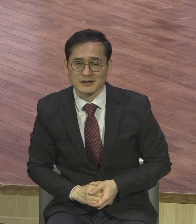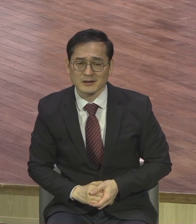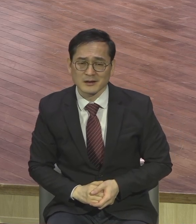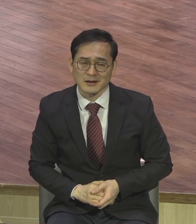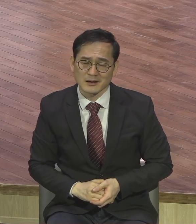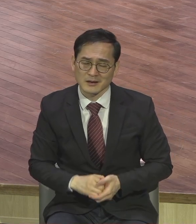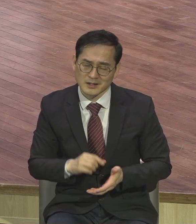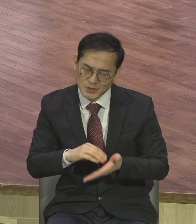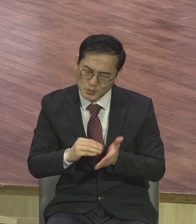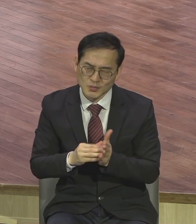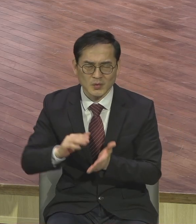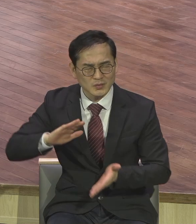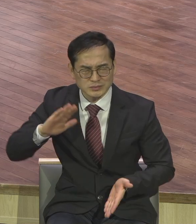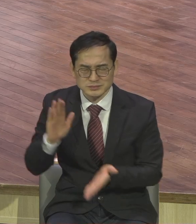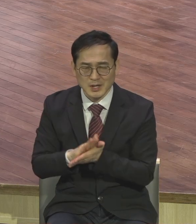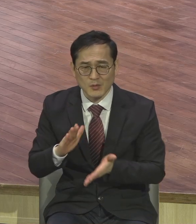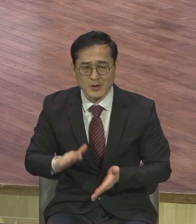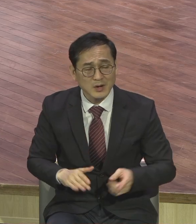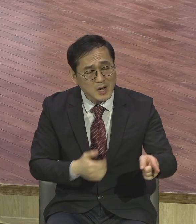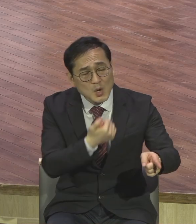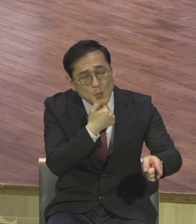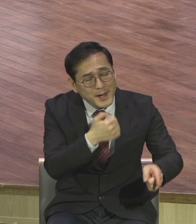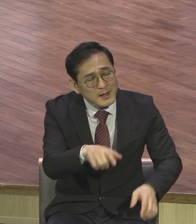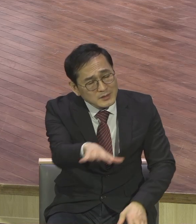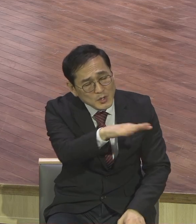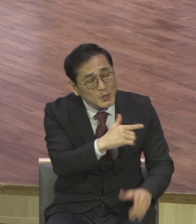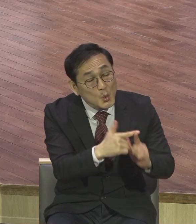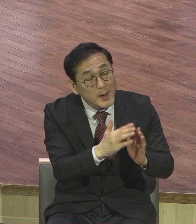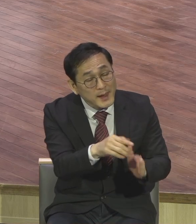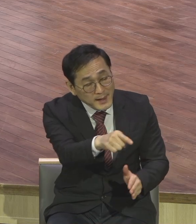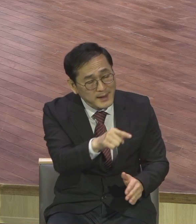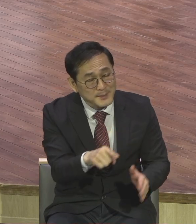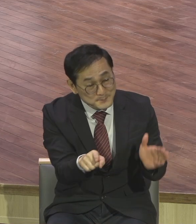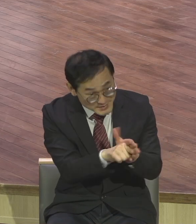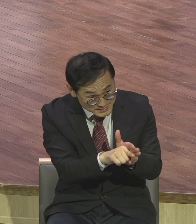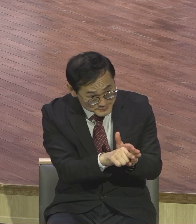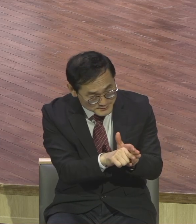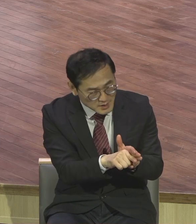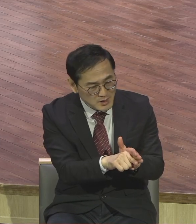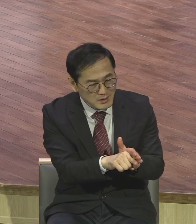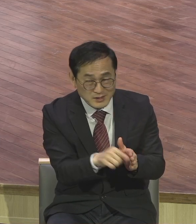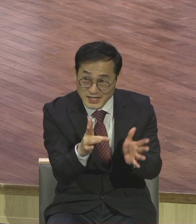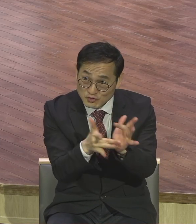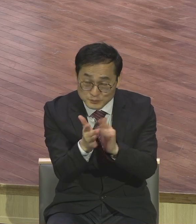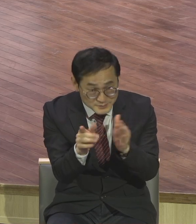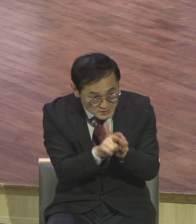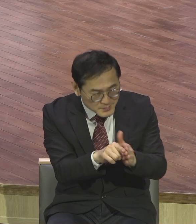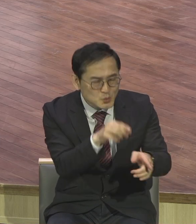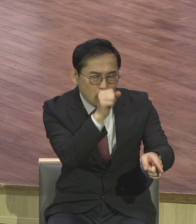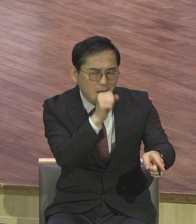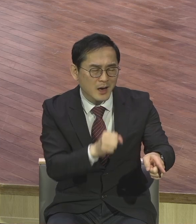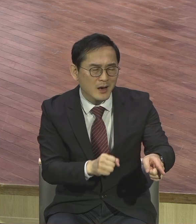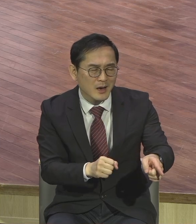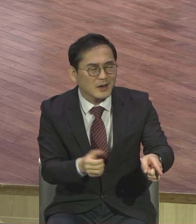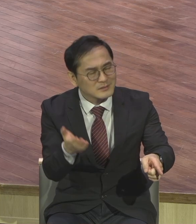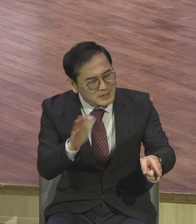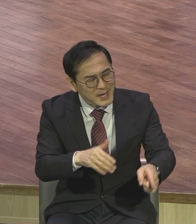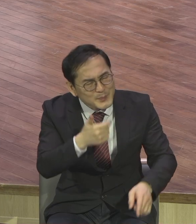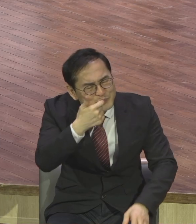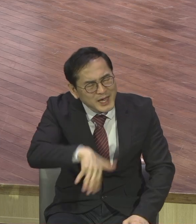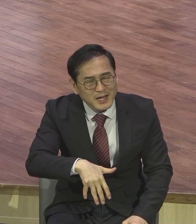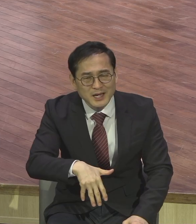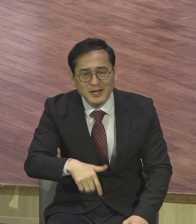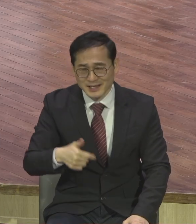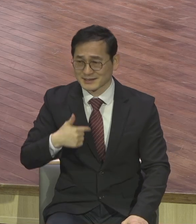너 로마의 성도들을 믿는 것 참 너무 감사한데 내가 체험한 이 그리스도, 이 내가 체험한